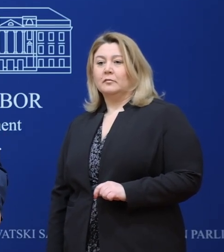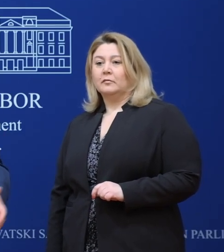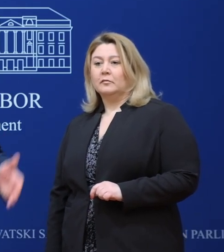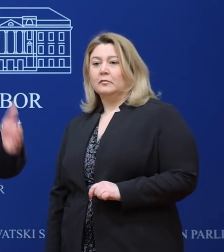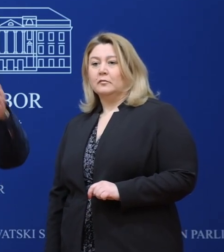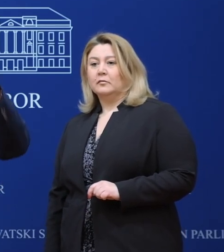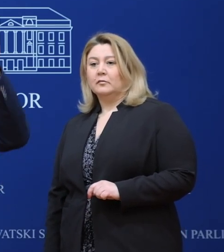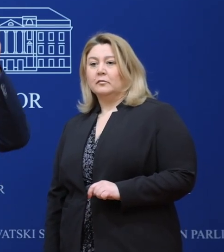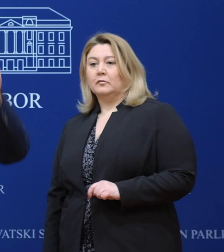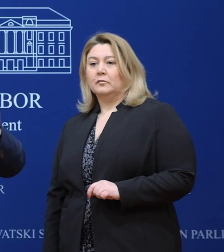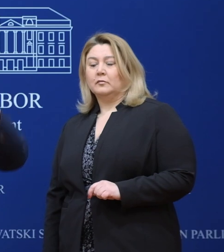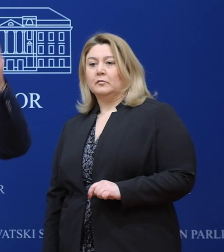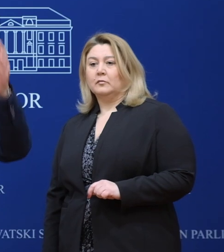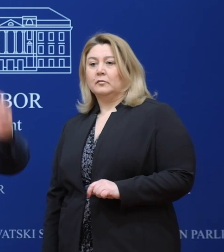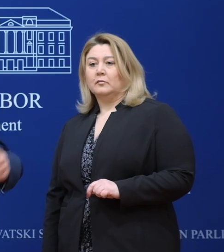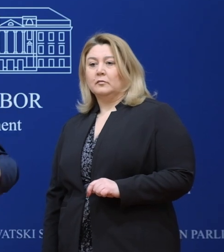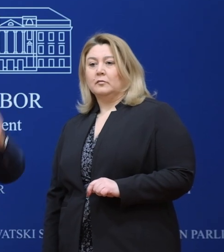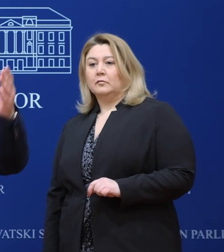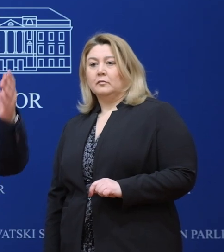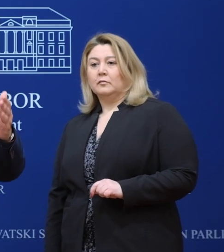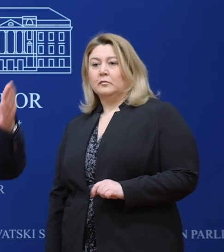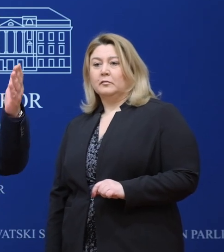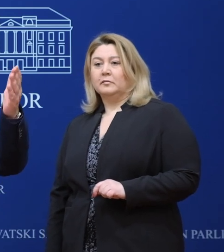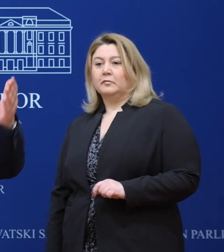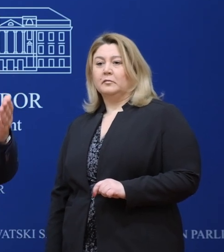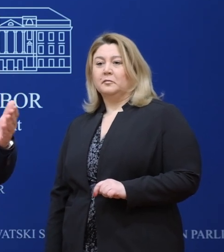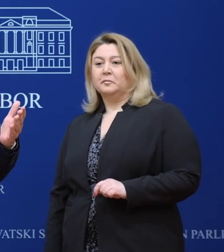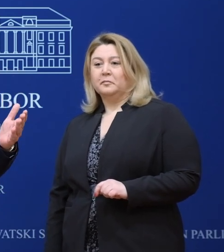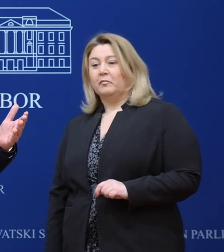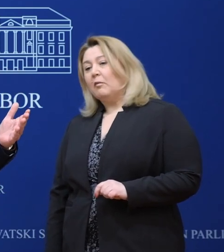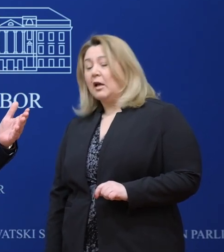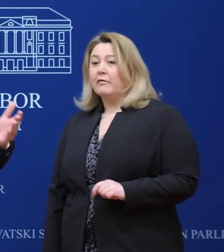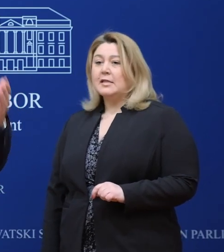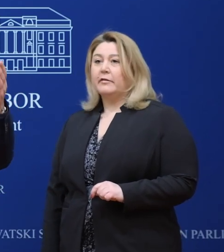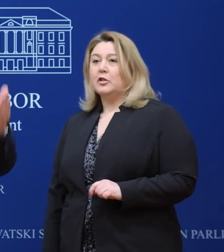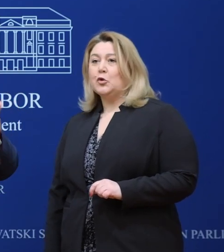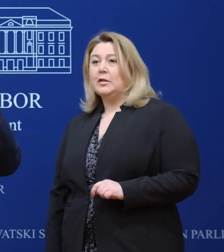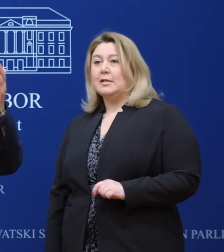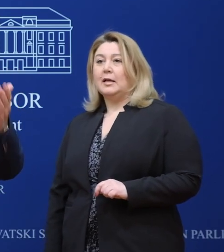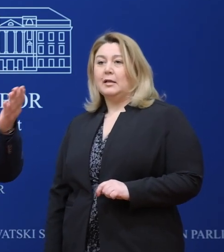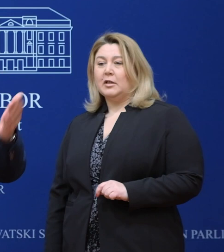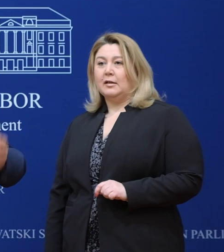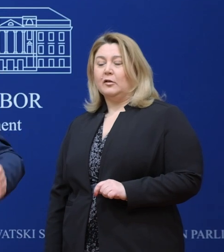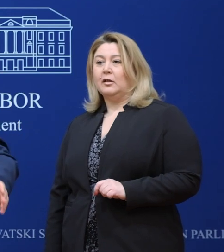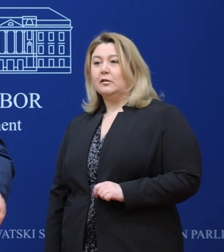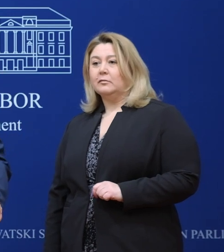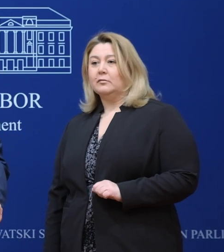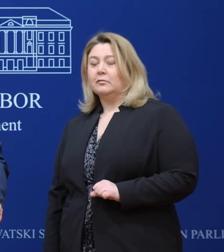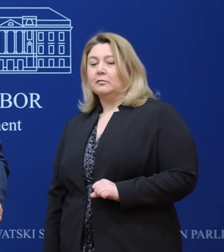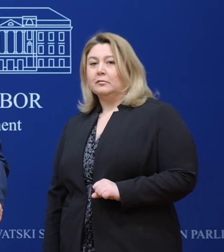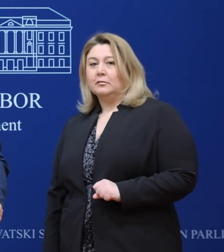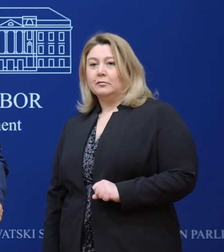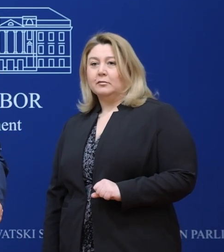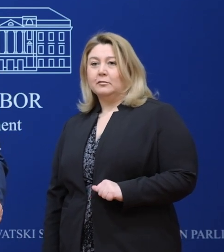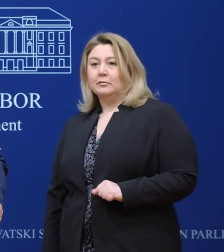određivati, ali ne znam, meni pada na pamet pored sabornice, kako ga zovemo, plavi salon. Plavi, crveni, žuti, zeleni, ima ih nekoliko. Ima ih